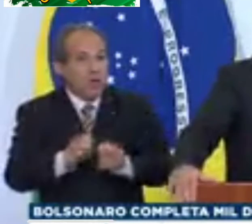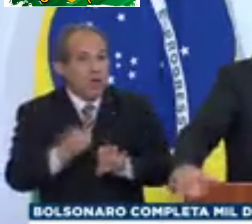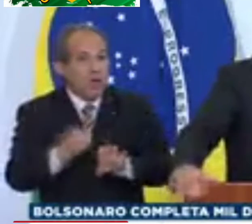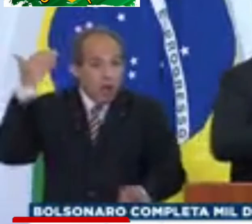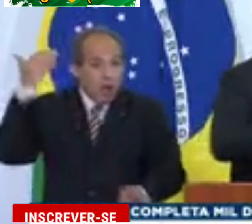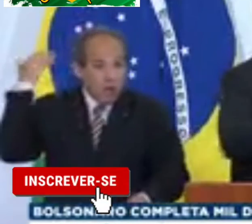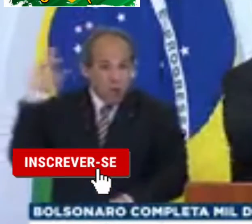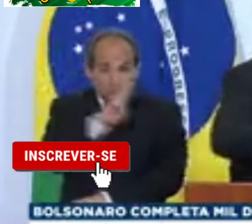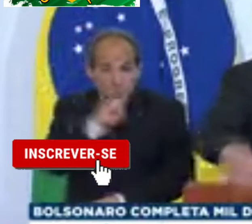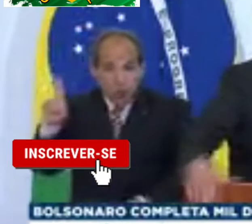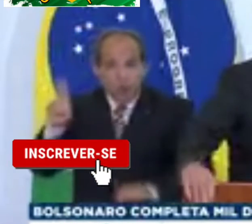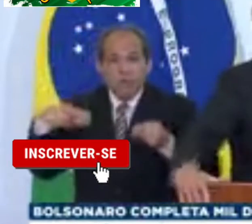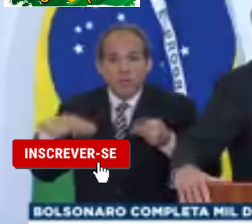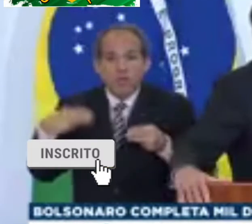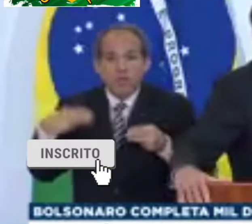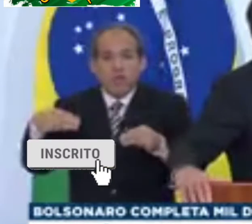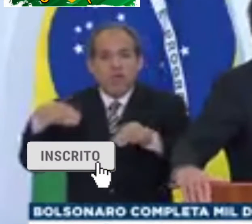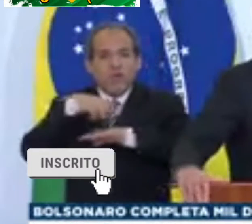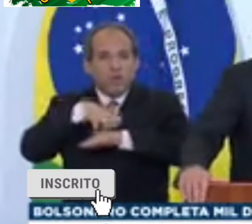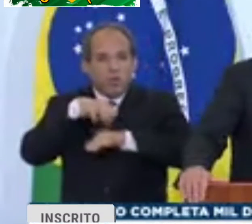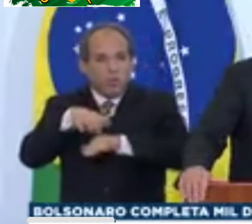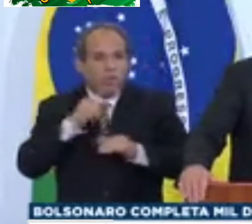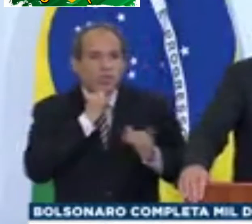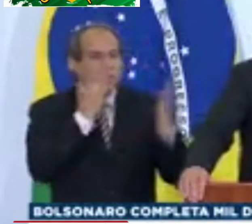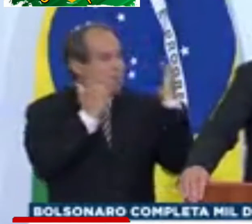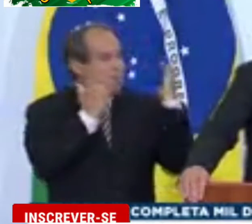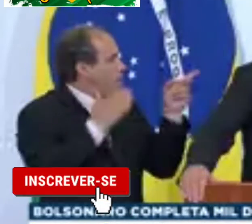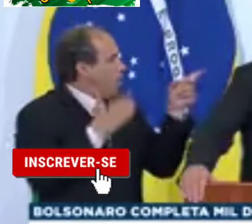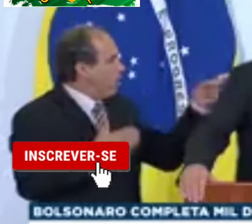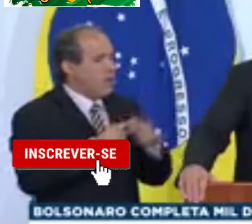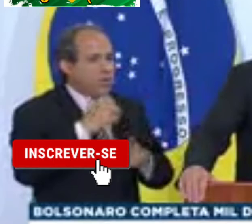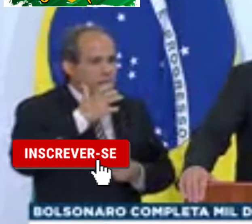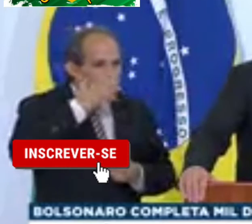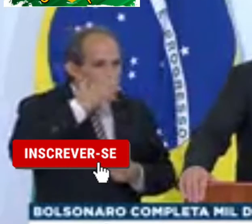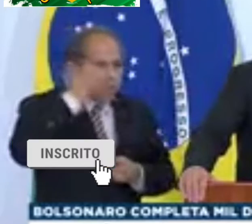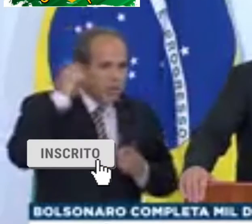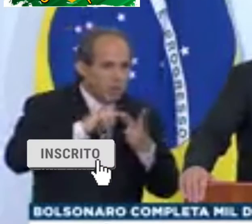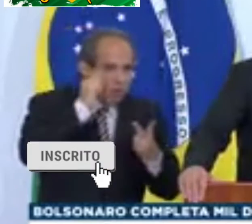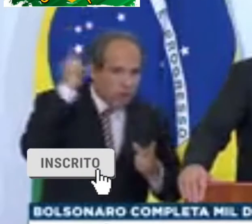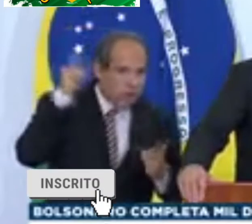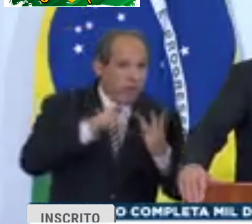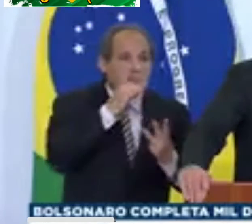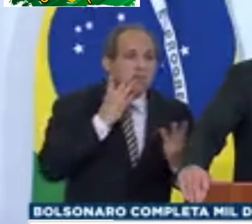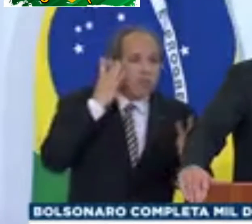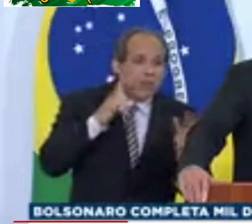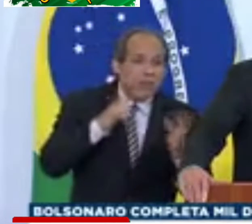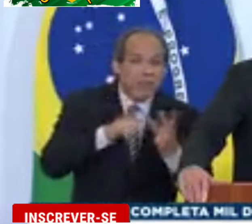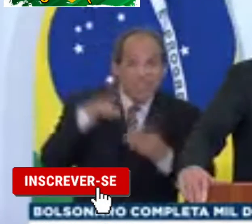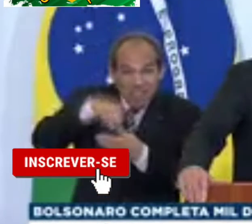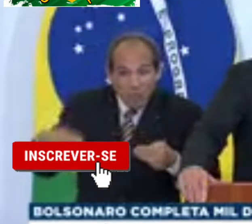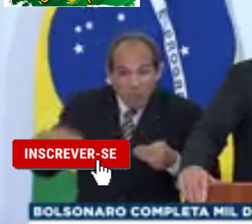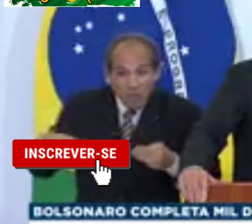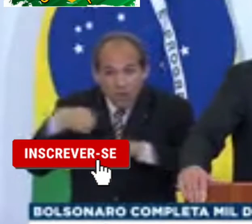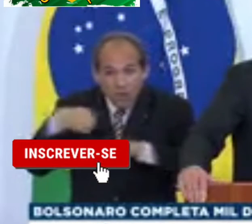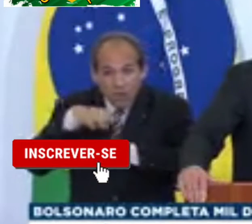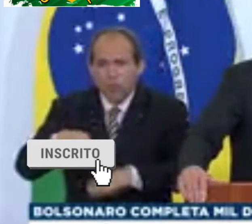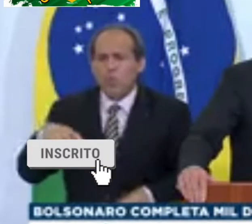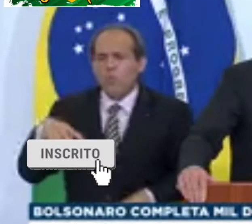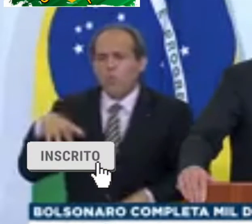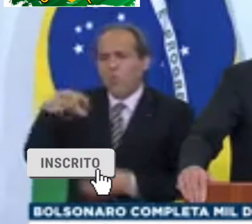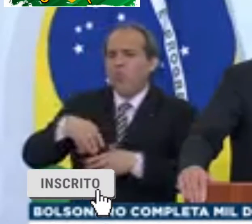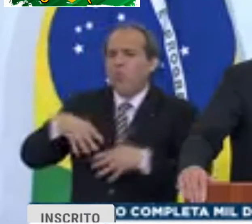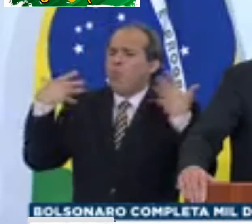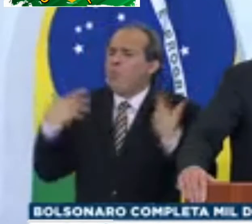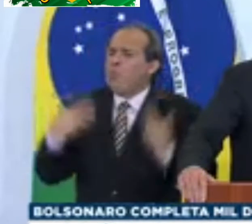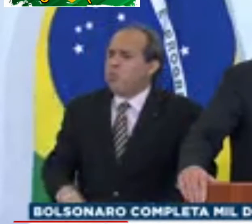comparando o Tarcísio aí com o evento em si, que é do Pedro Guimarães, era um foco de corrupção, escândalo